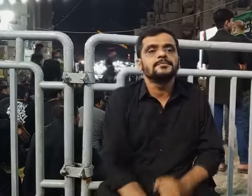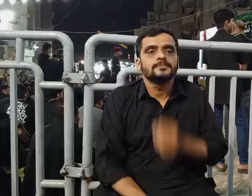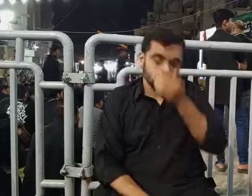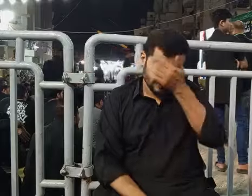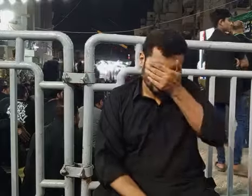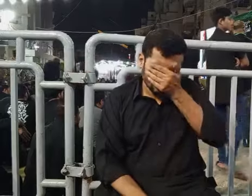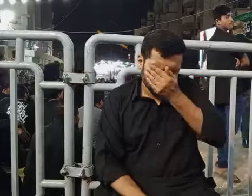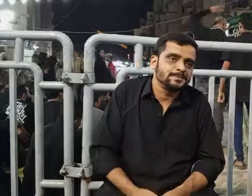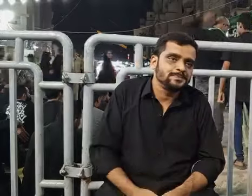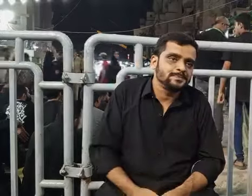علی کو